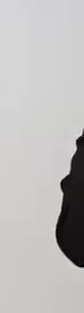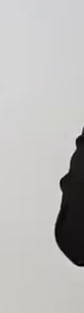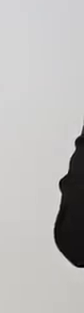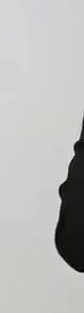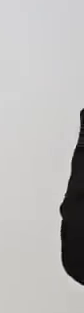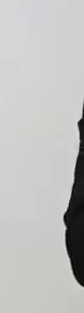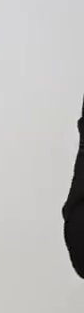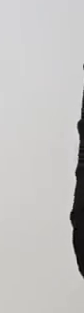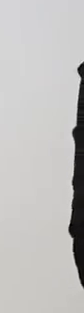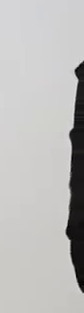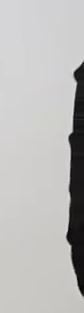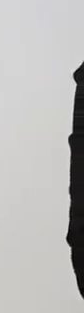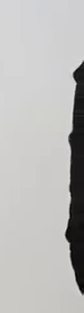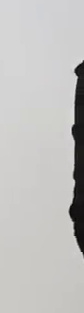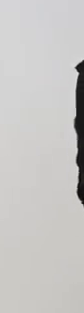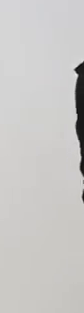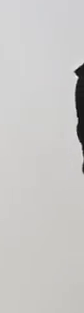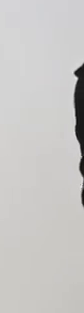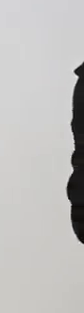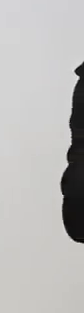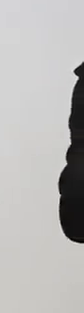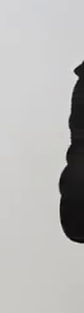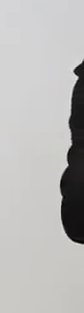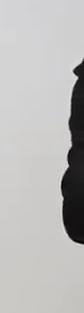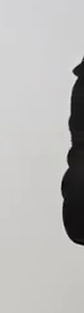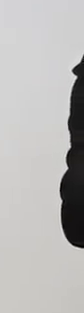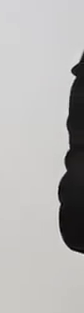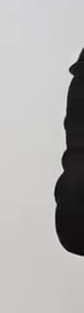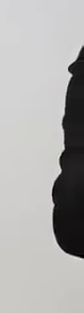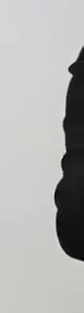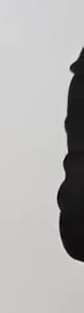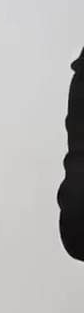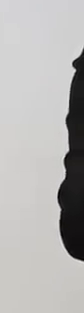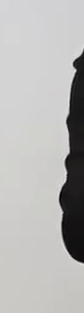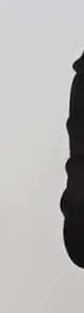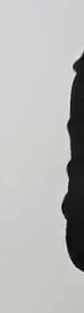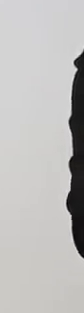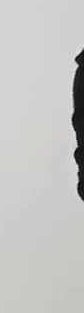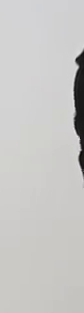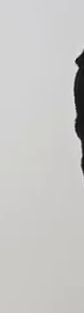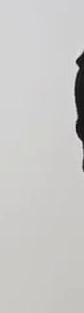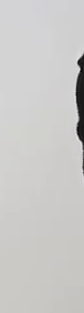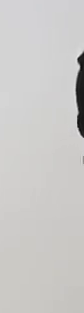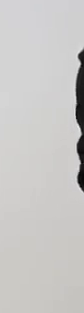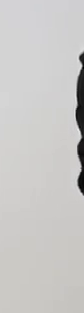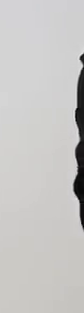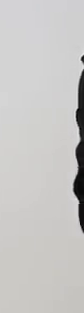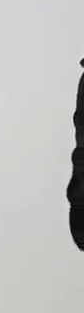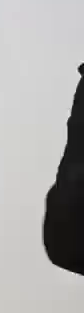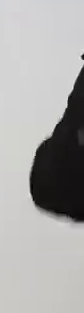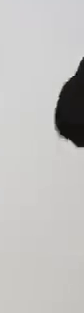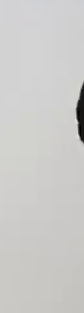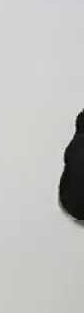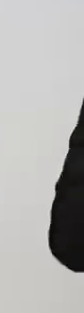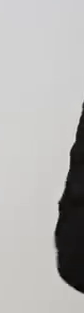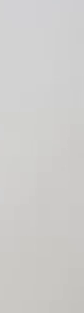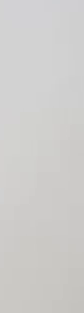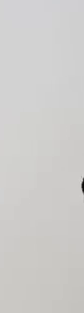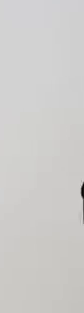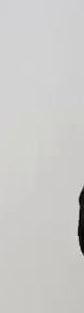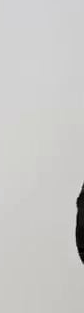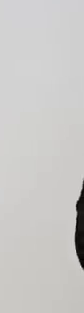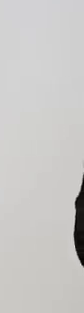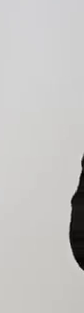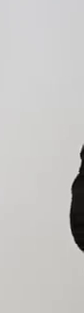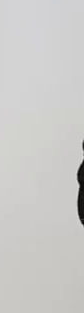근월점 104.1km, 원월점 119.9km, 공전주기 1.98시간의 달 임무